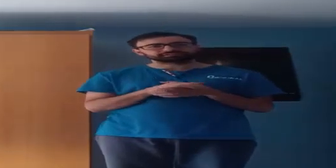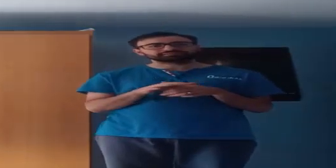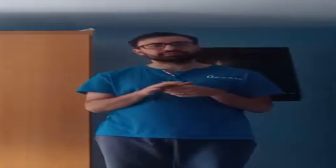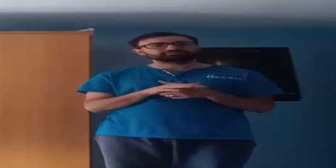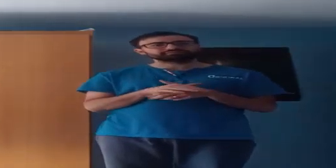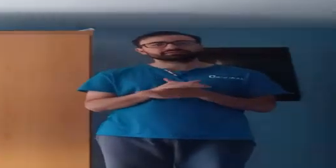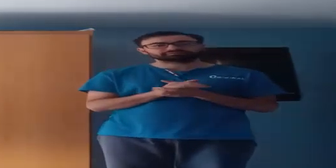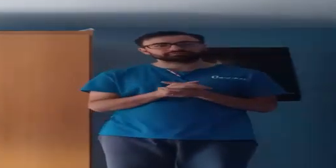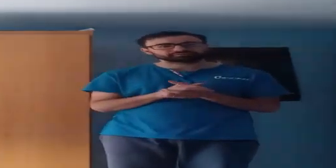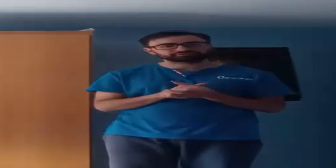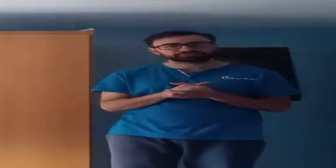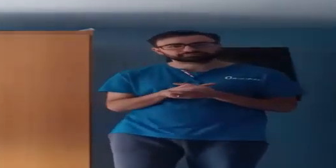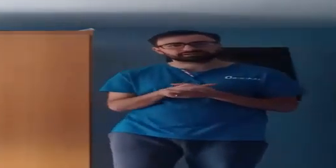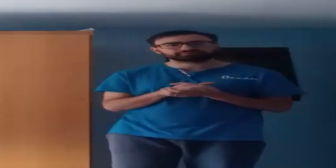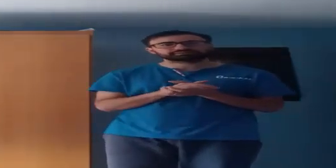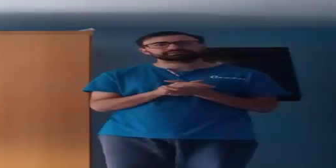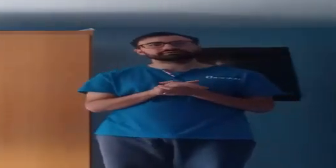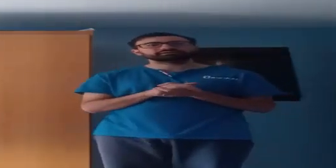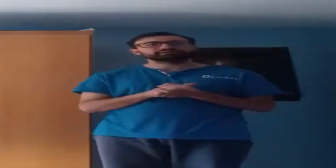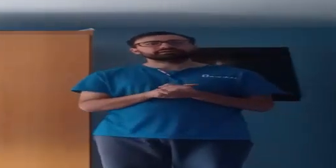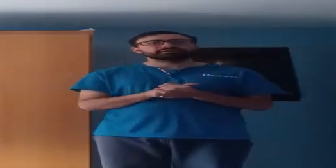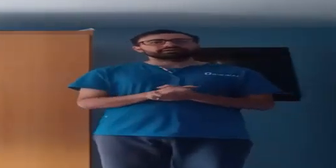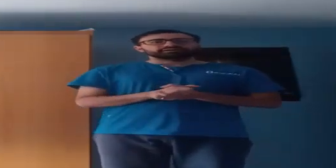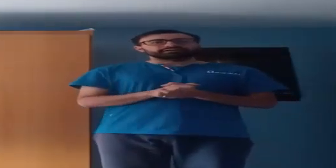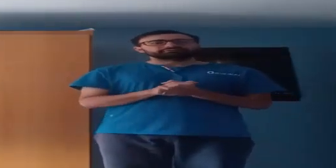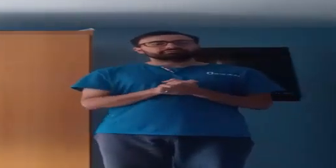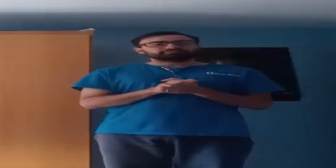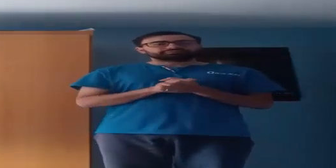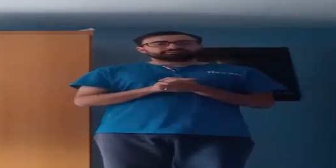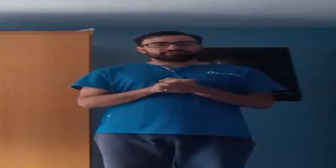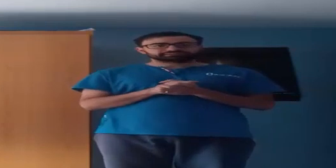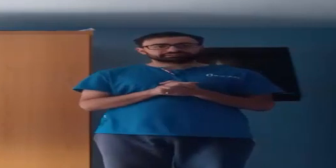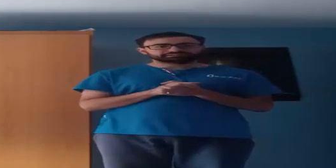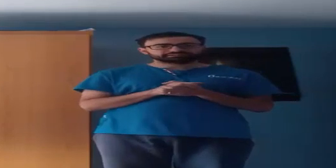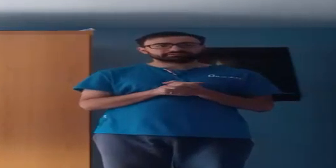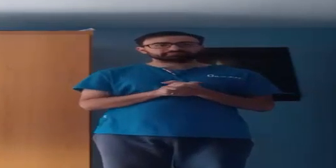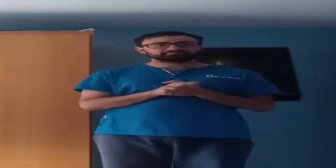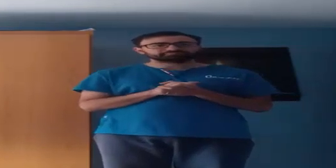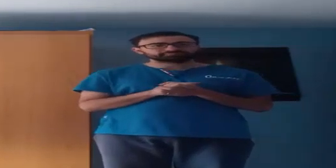sea, del infierno, en otras palabras. Entonces,